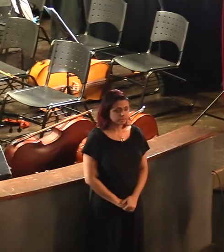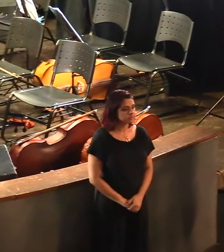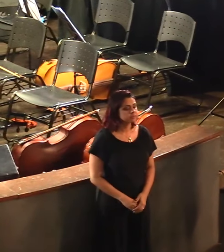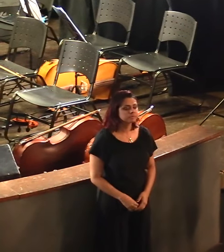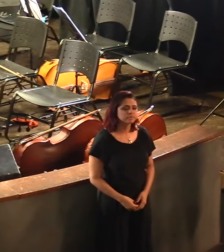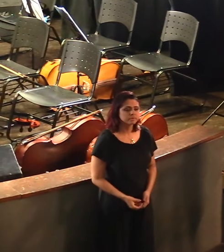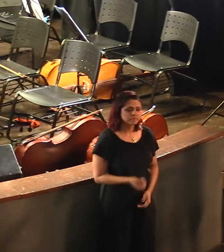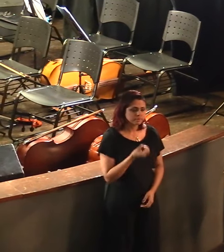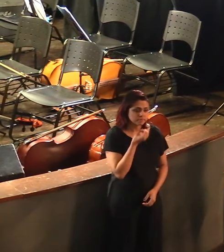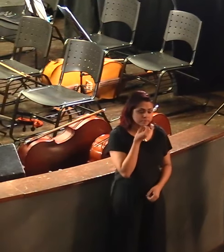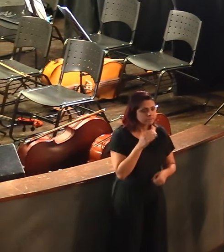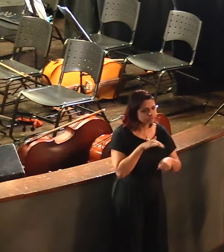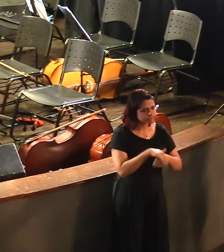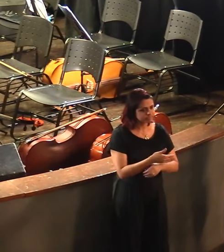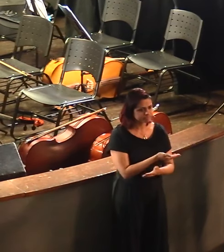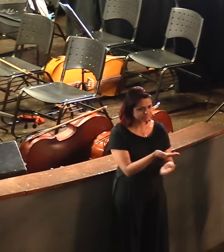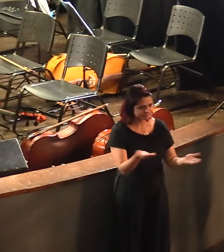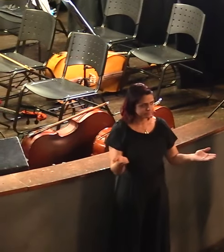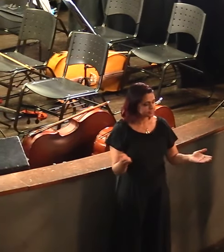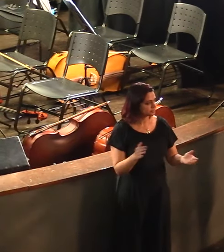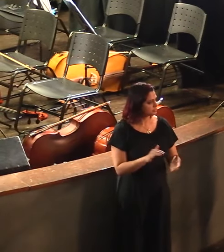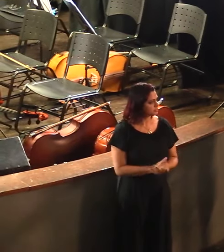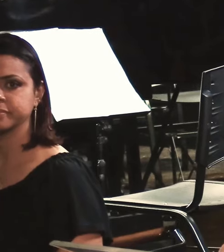Boa noite a todos.